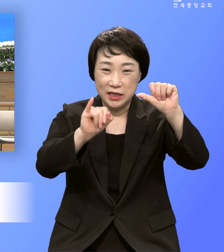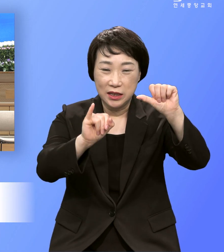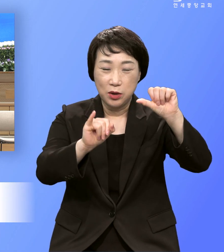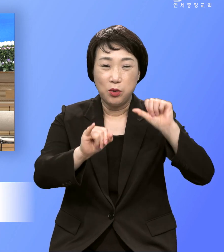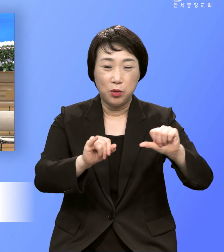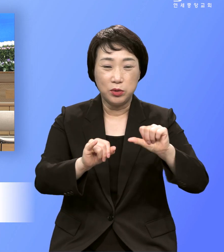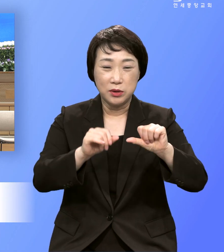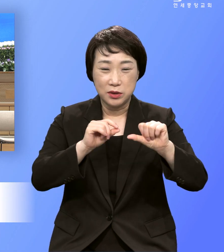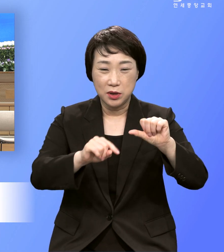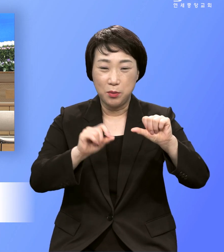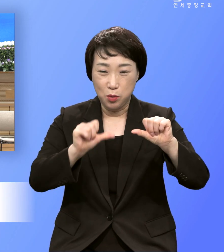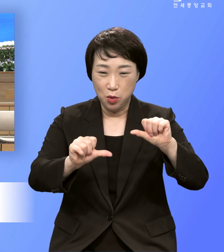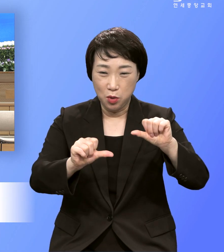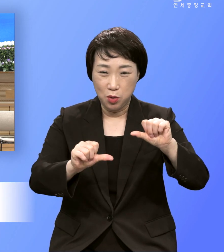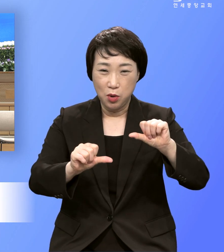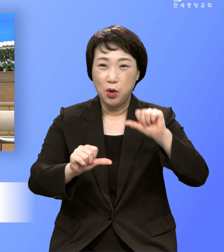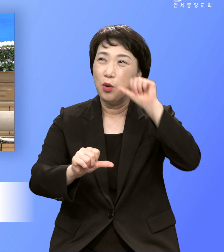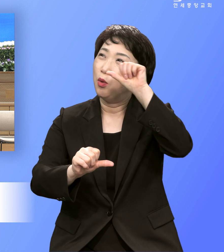5.5인치짜리가 있어.